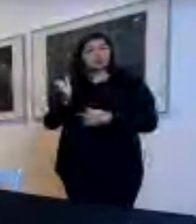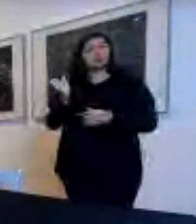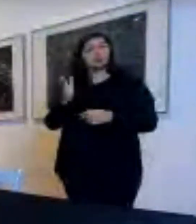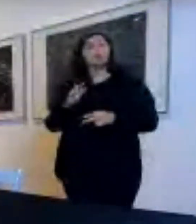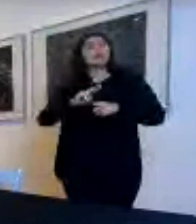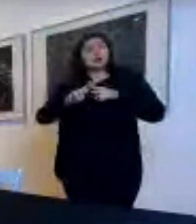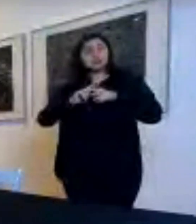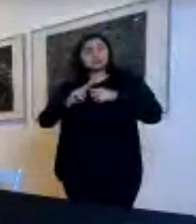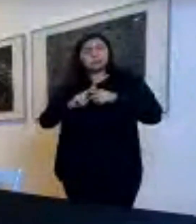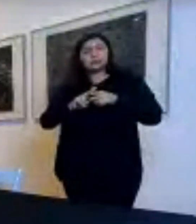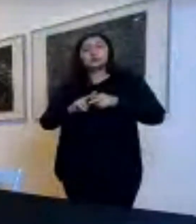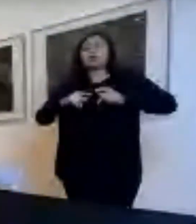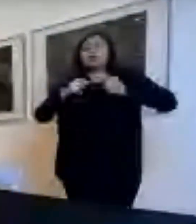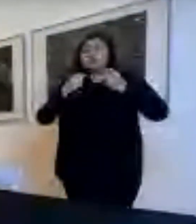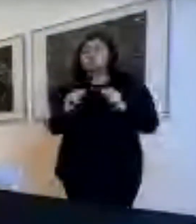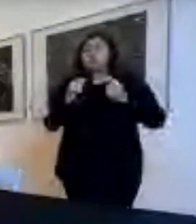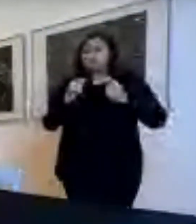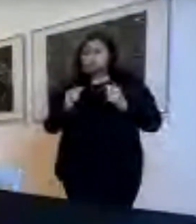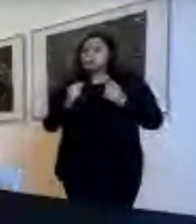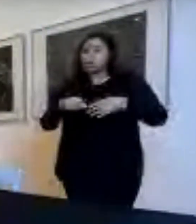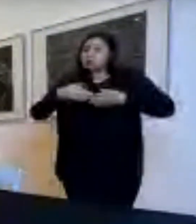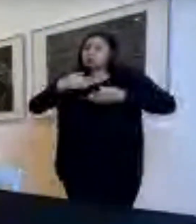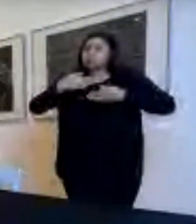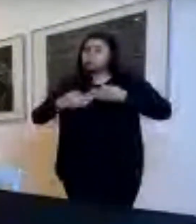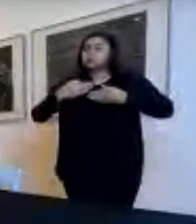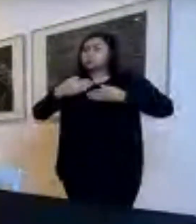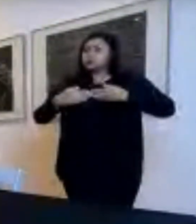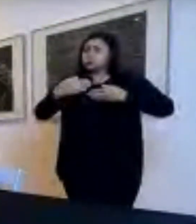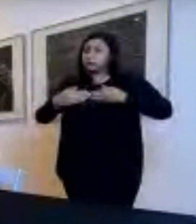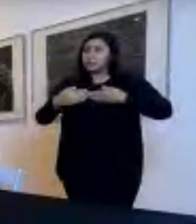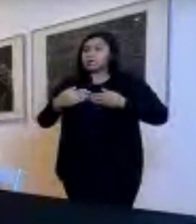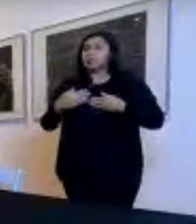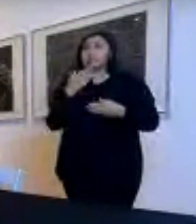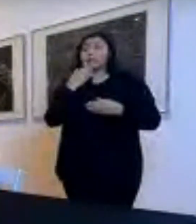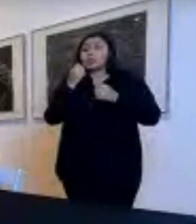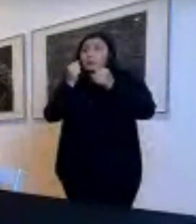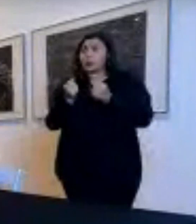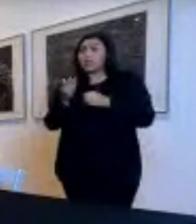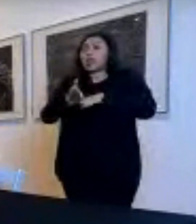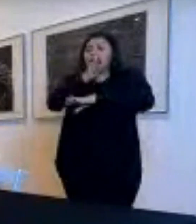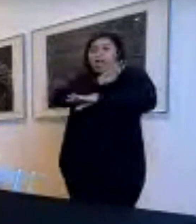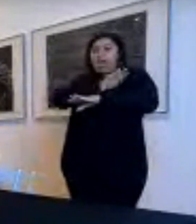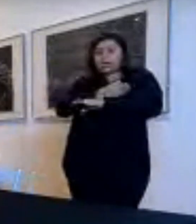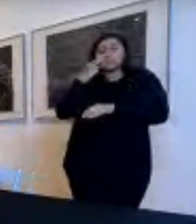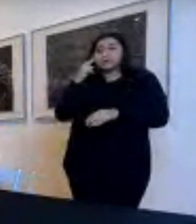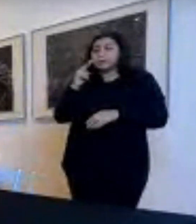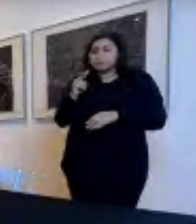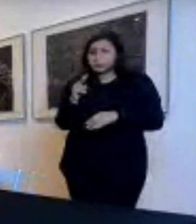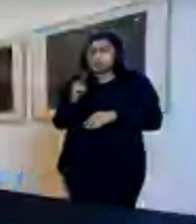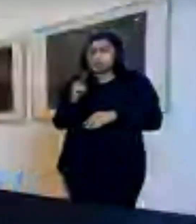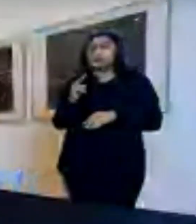intentar avanzar y ojalá adelantarnos un poco y seguir abriendo camino en esta